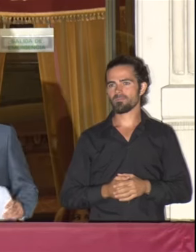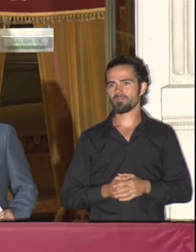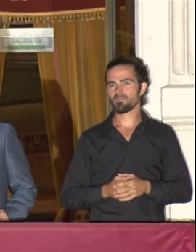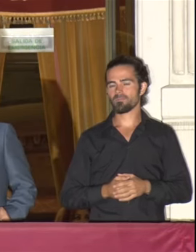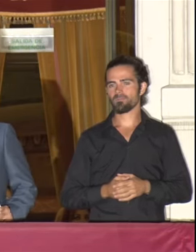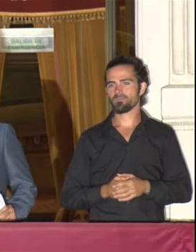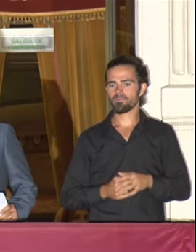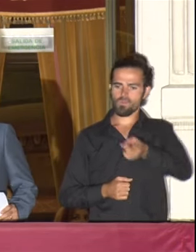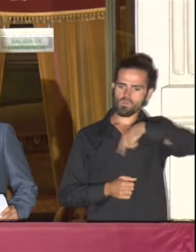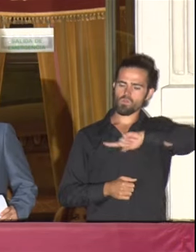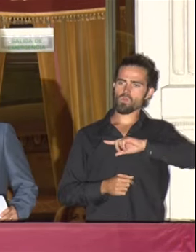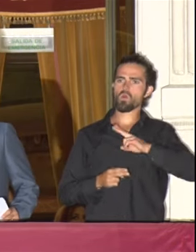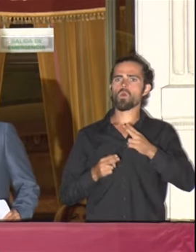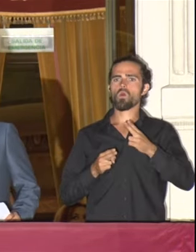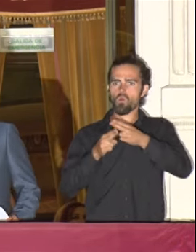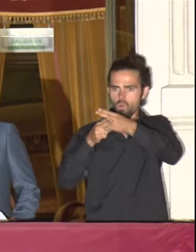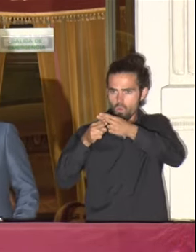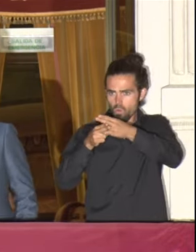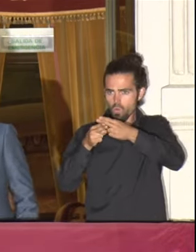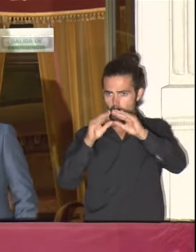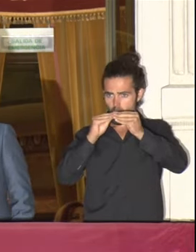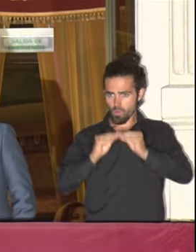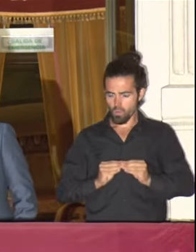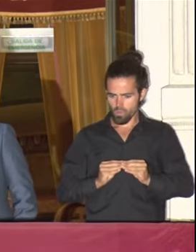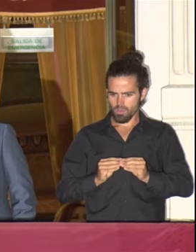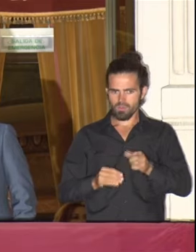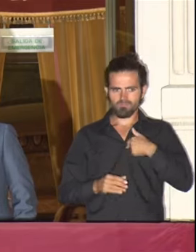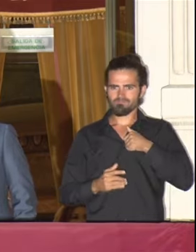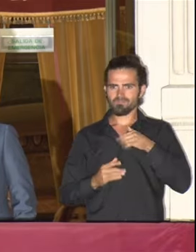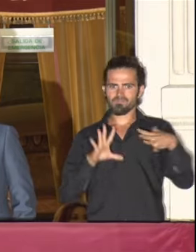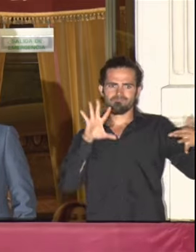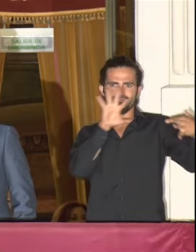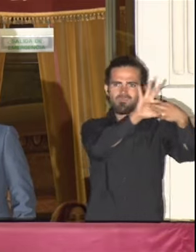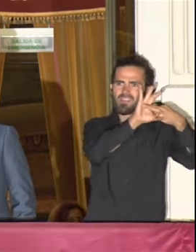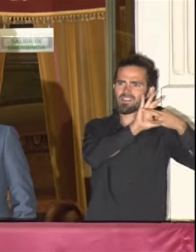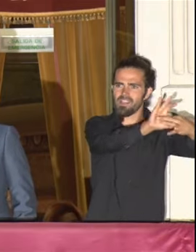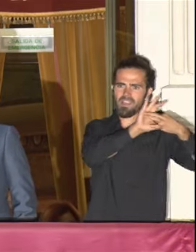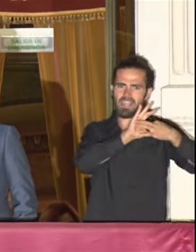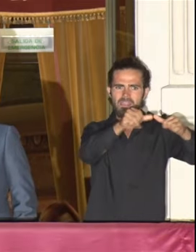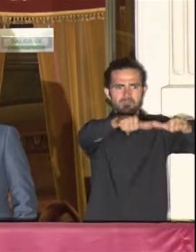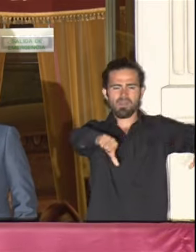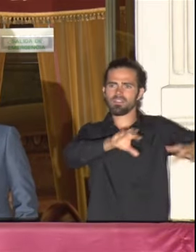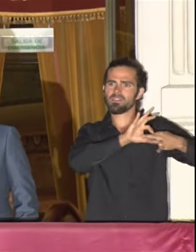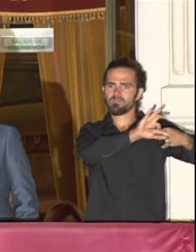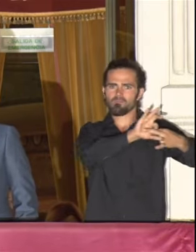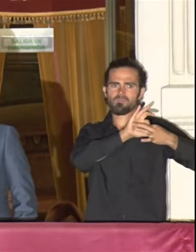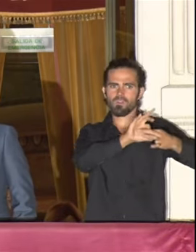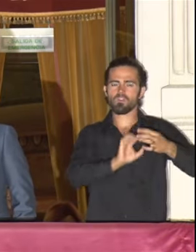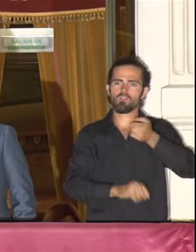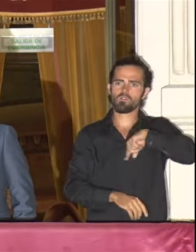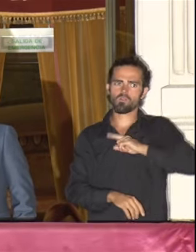Los cuchilleros nos sentimos muy relacionados con nuestro Albacete. Así lo hemos pregonado durante